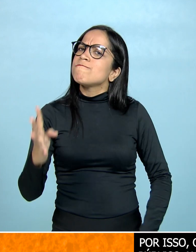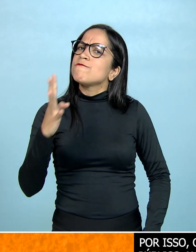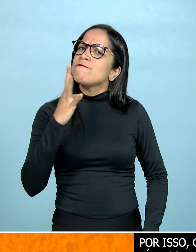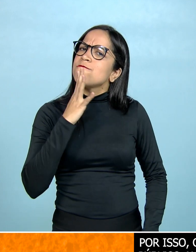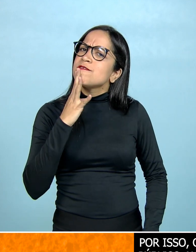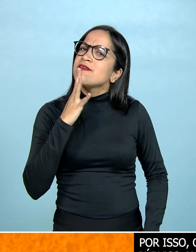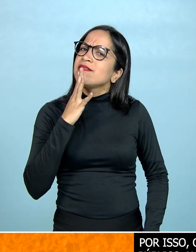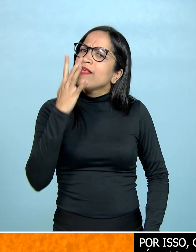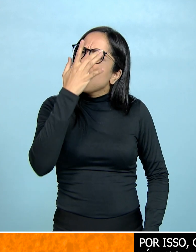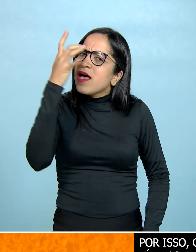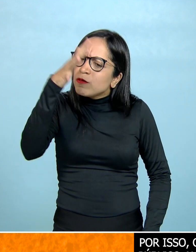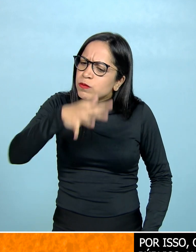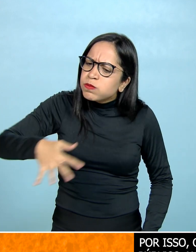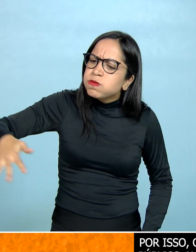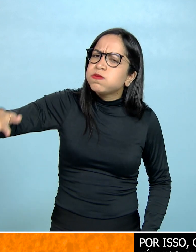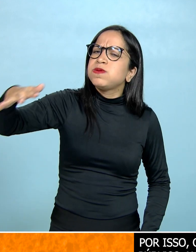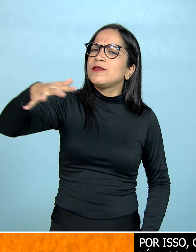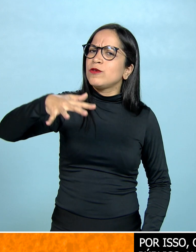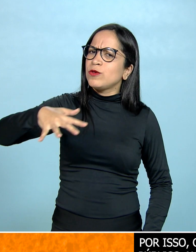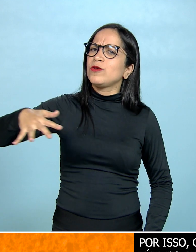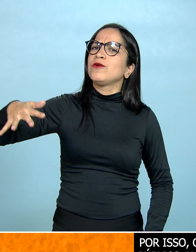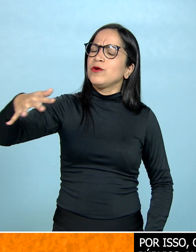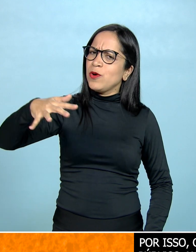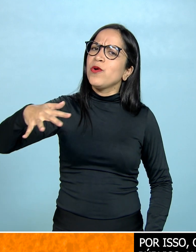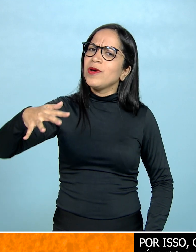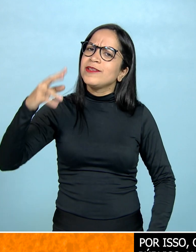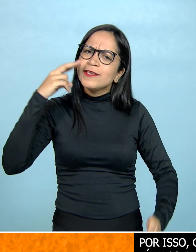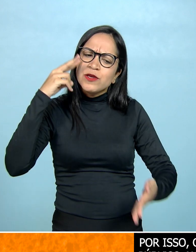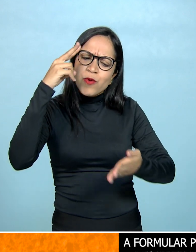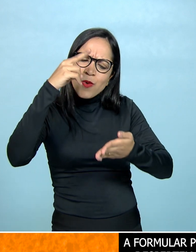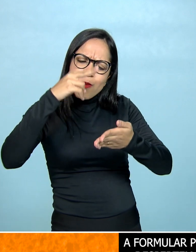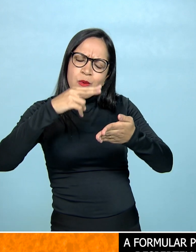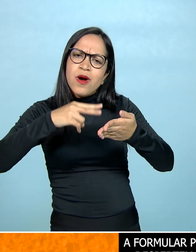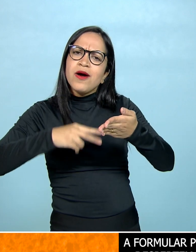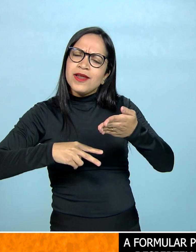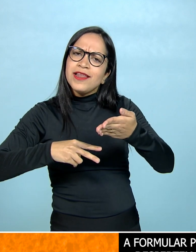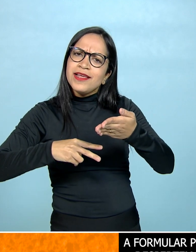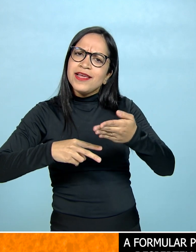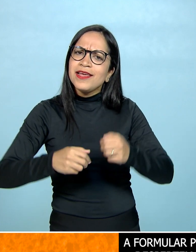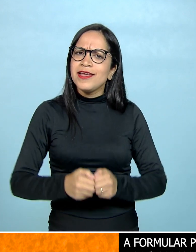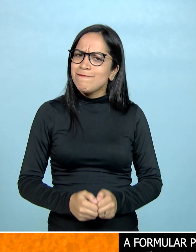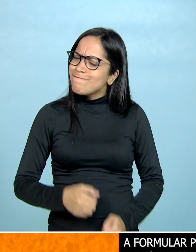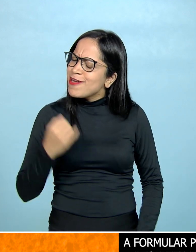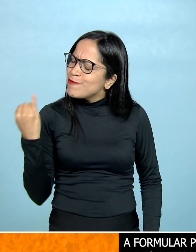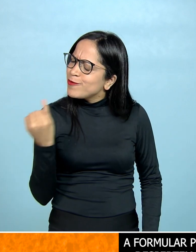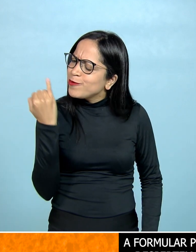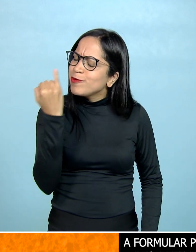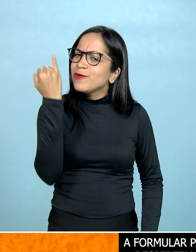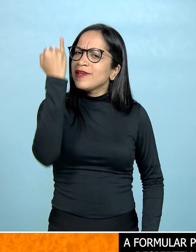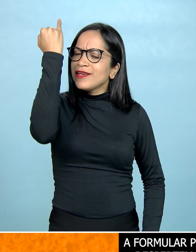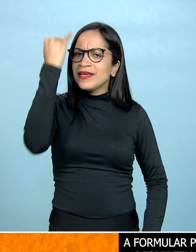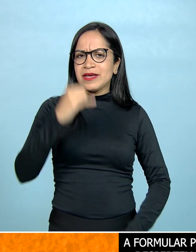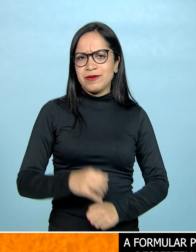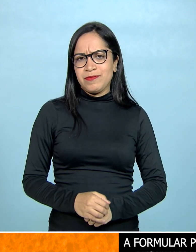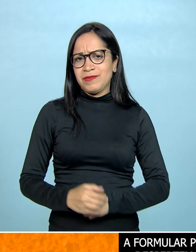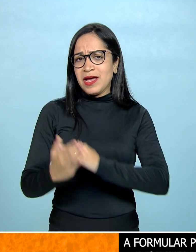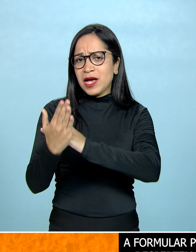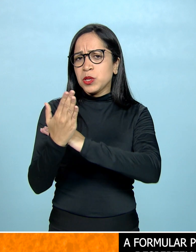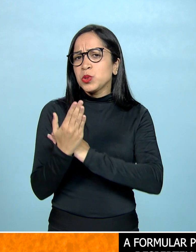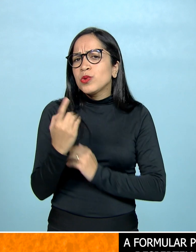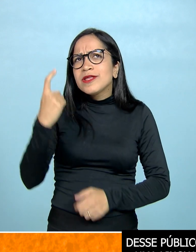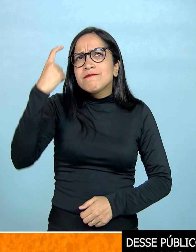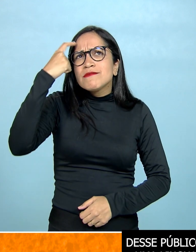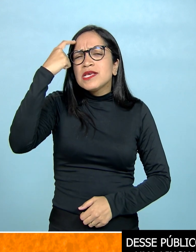Por isso, conhecer o público-alvo ajudará a formular perguntas que despertem